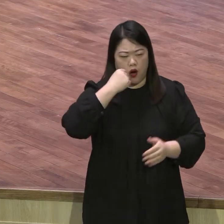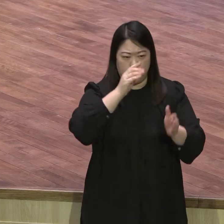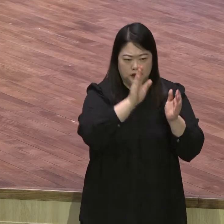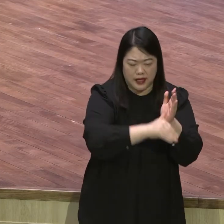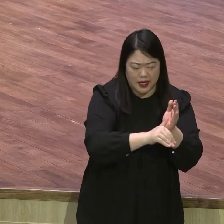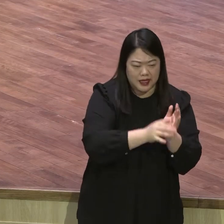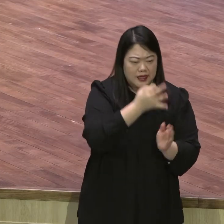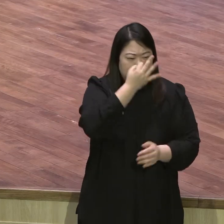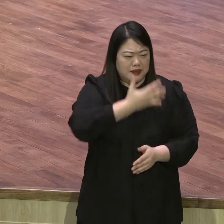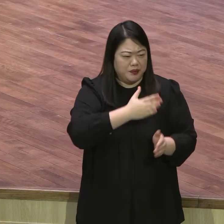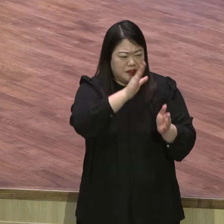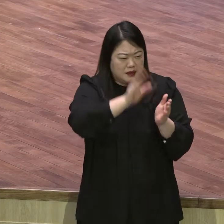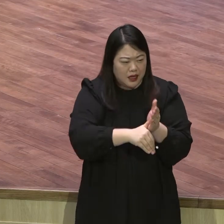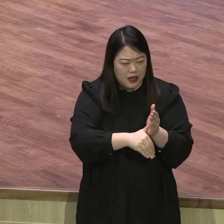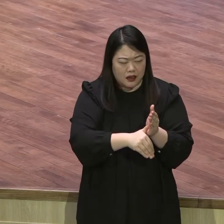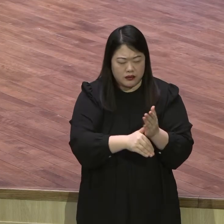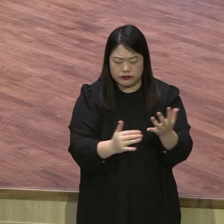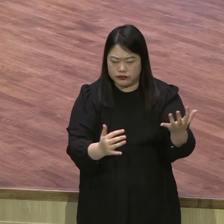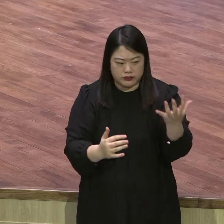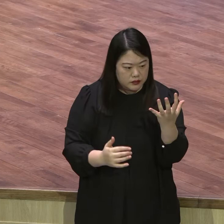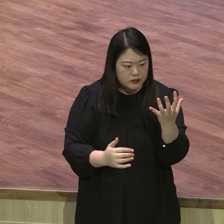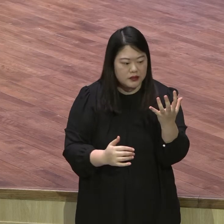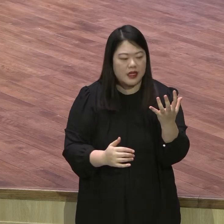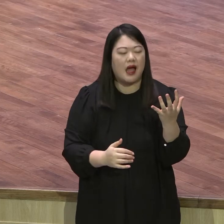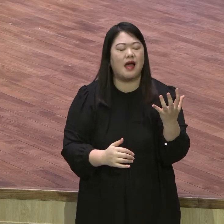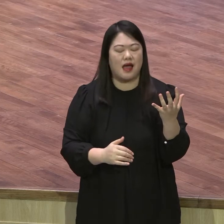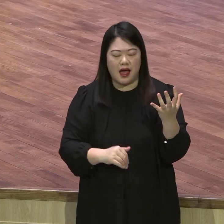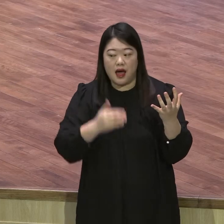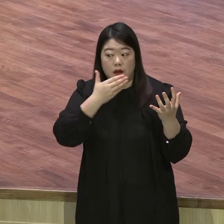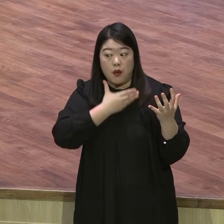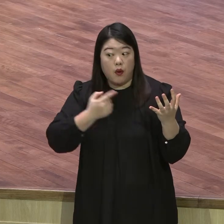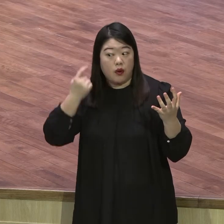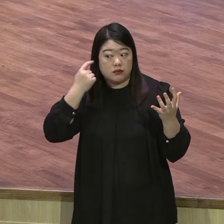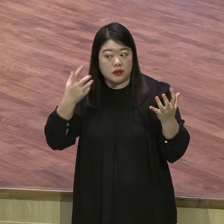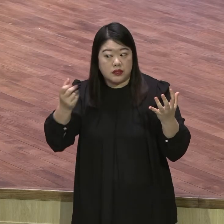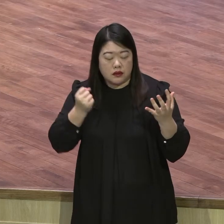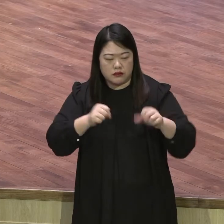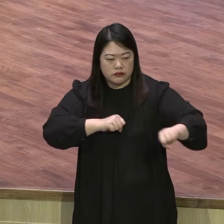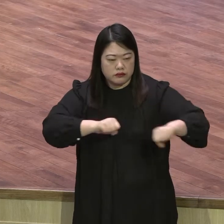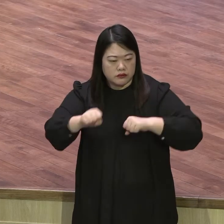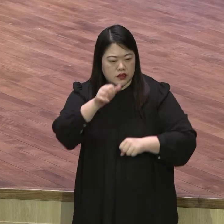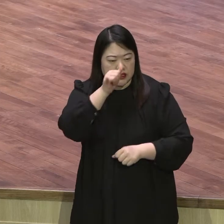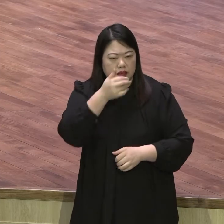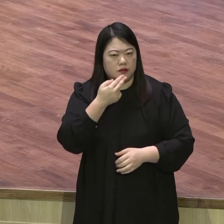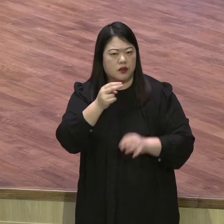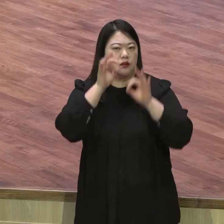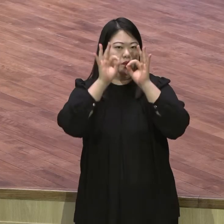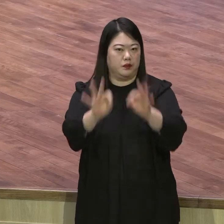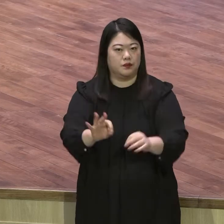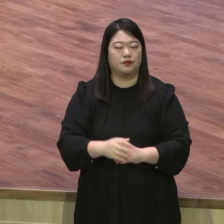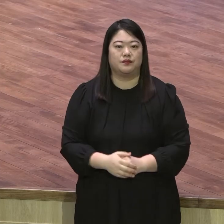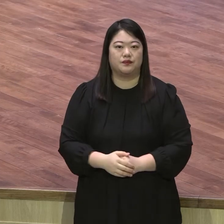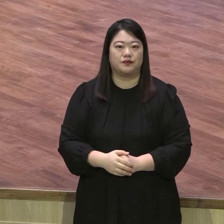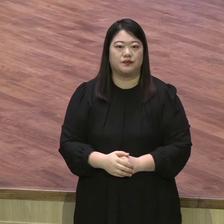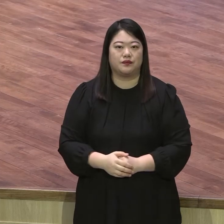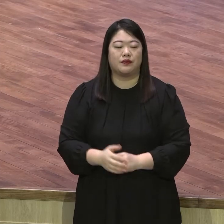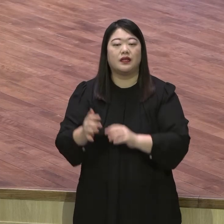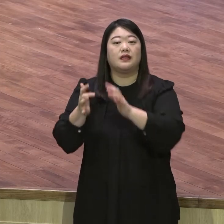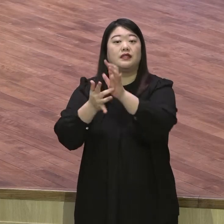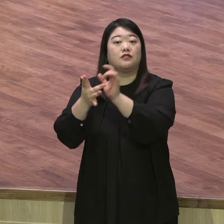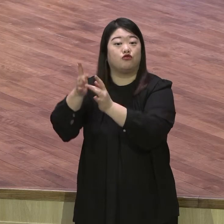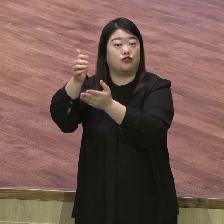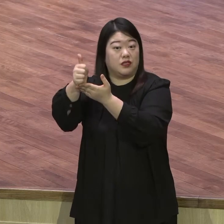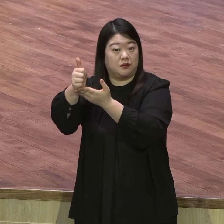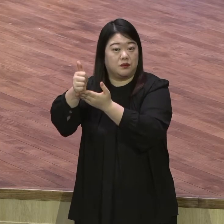하나님의 더 큰 축복을 발견하는 것입니다. 영계 모든 성도들, 예수님께서 말씀하신 여덟 가지 행복